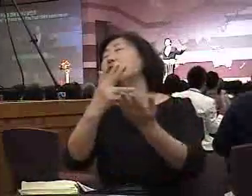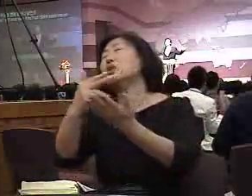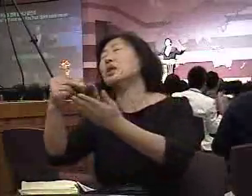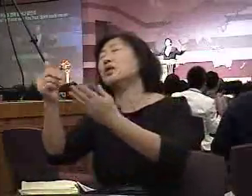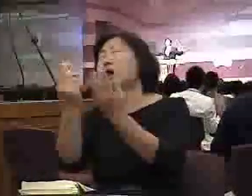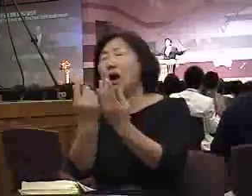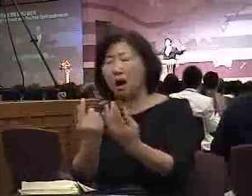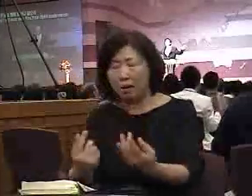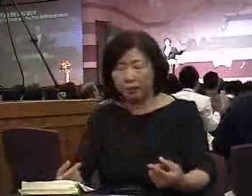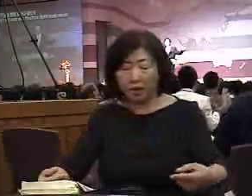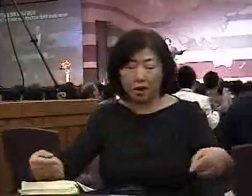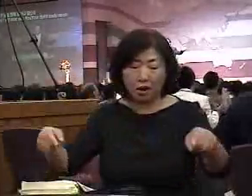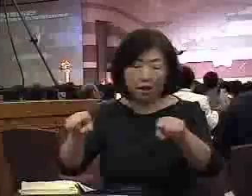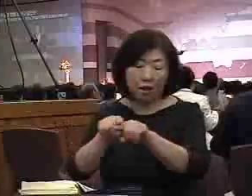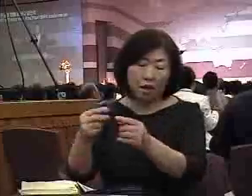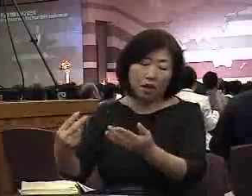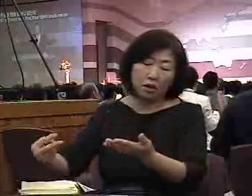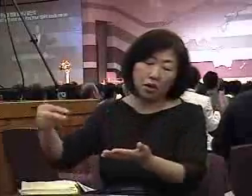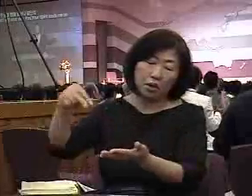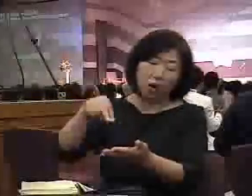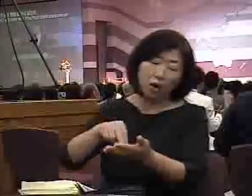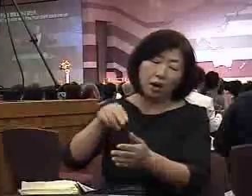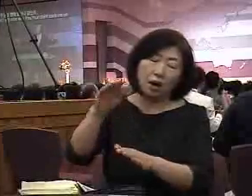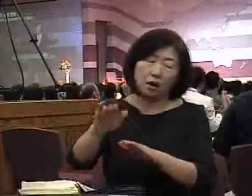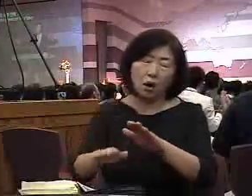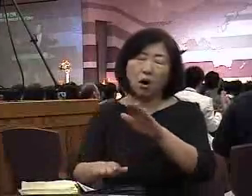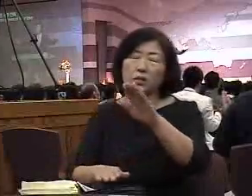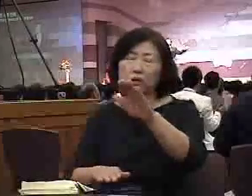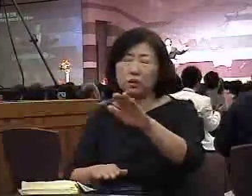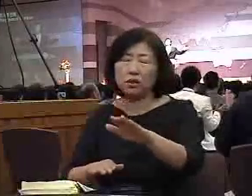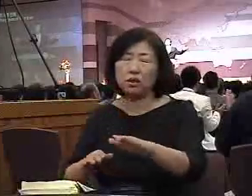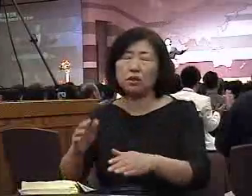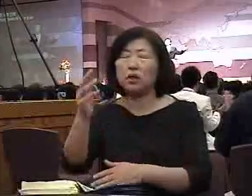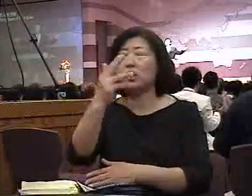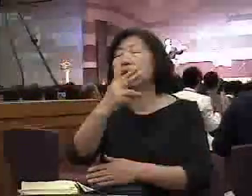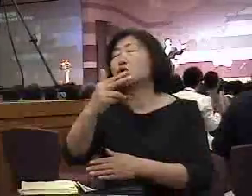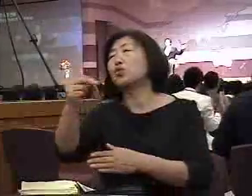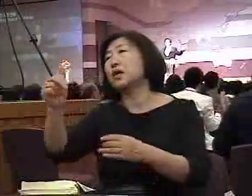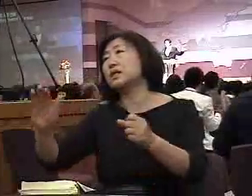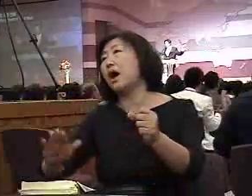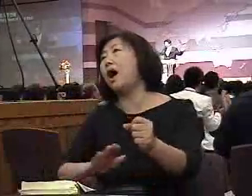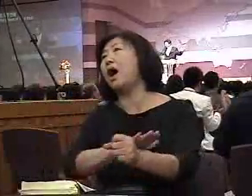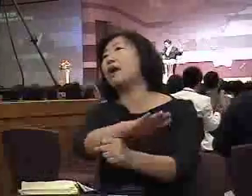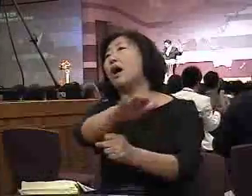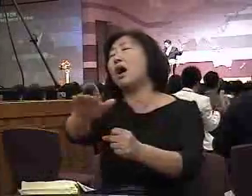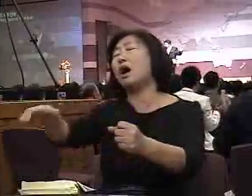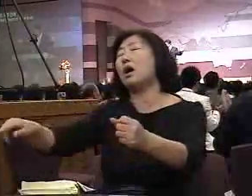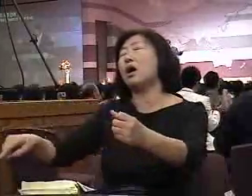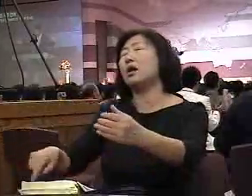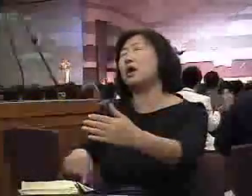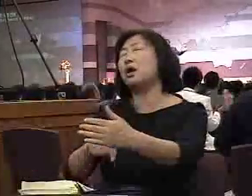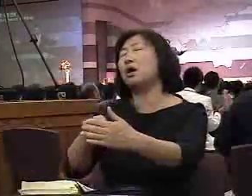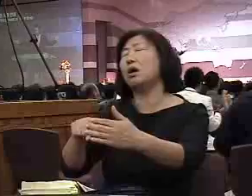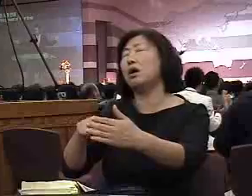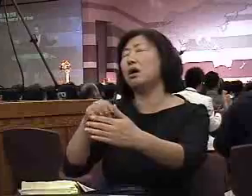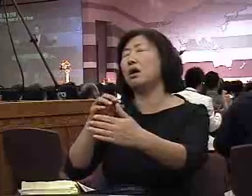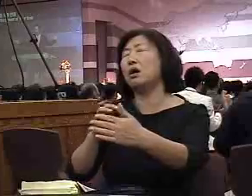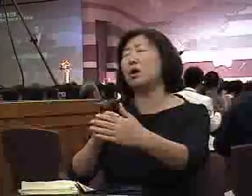나 주님과 함께 일어나 걸으리. 주여